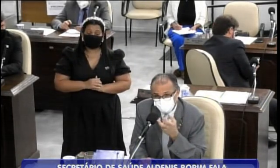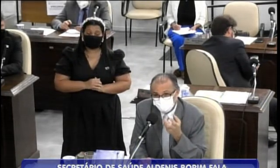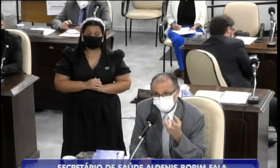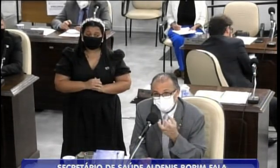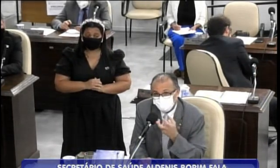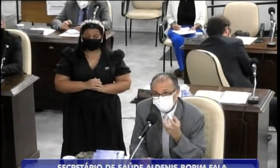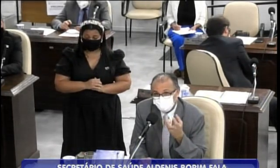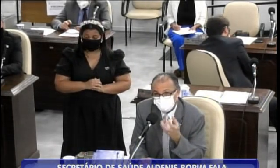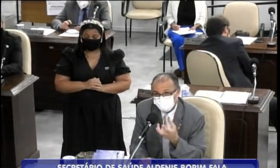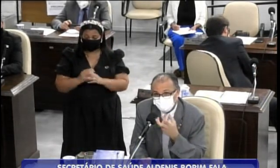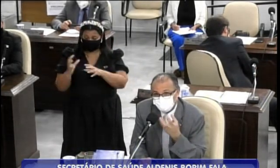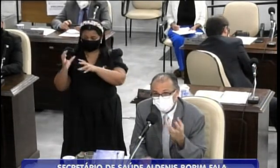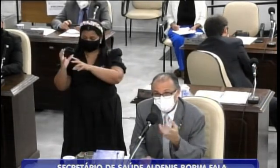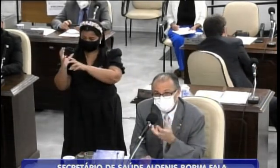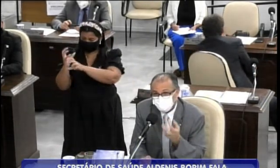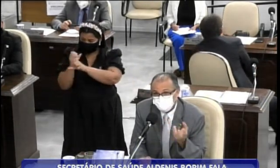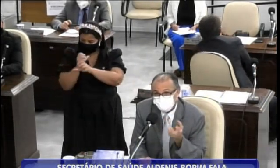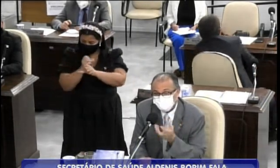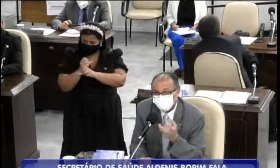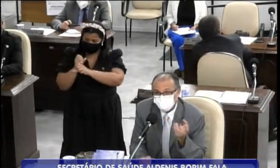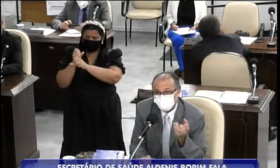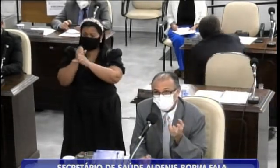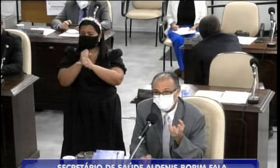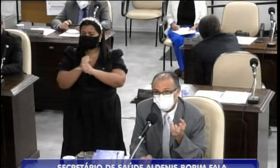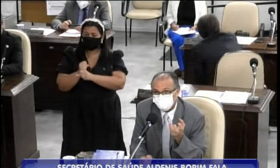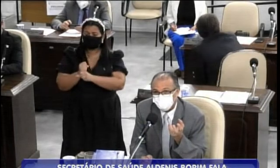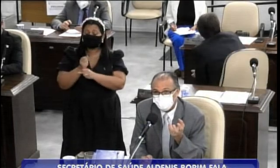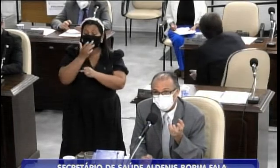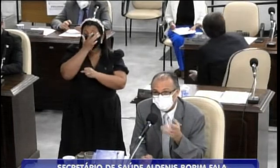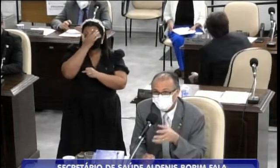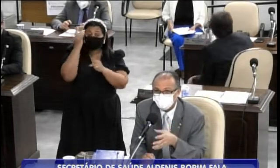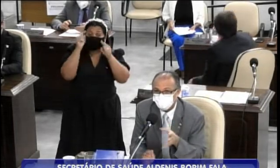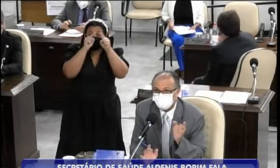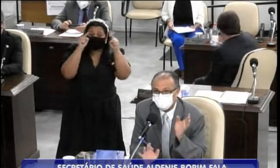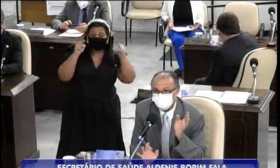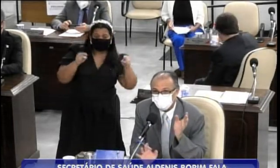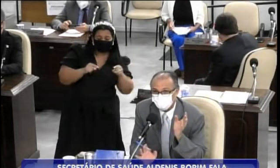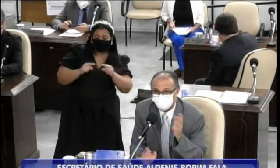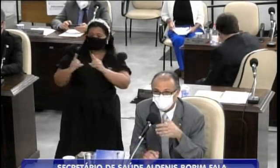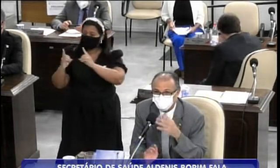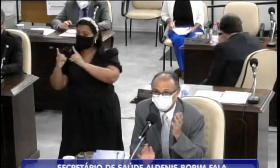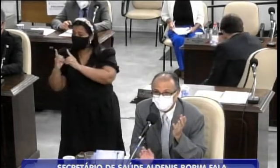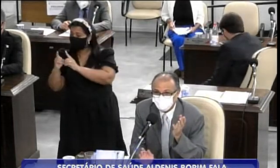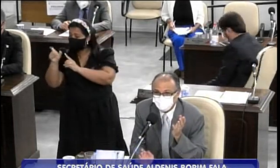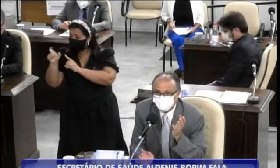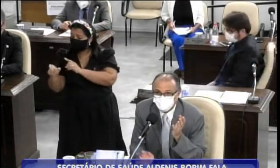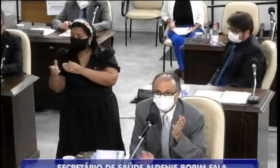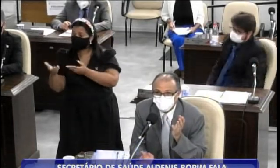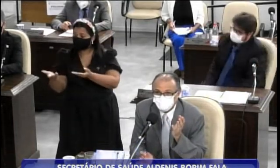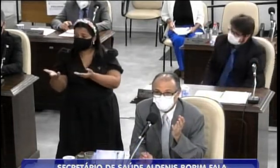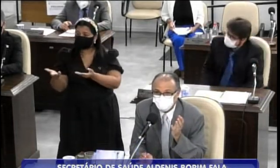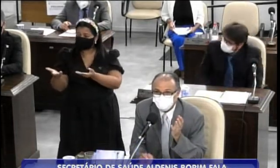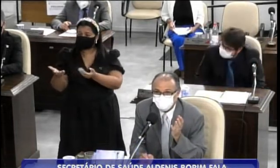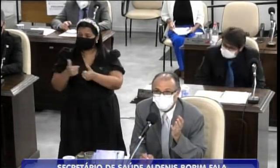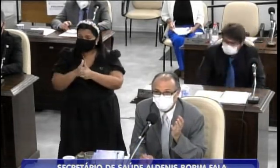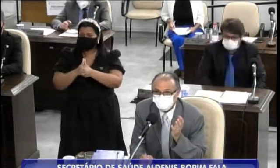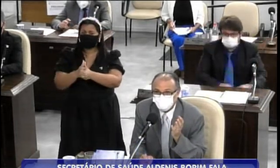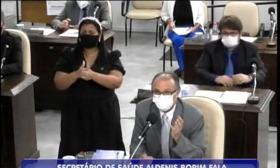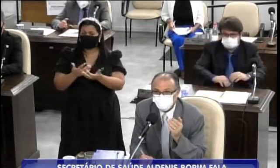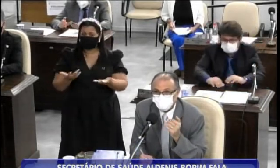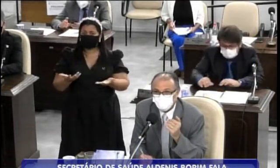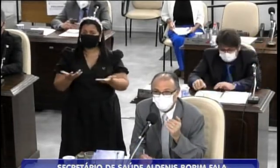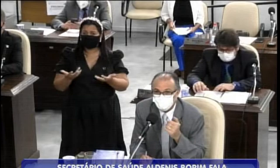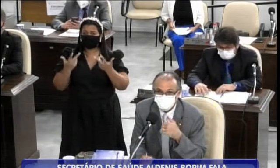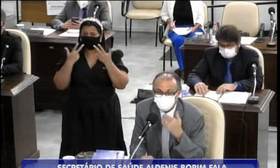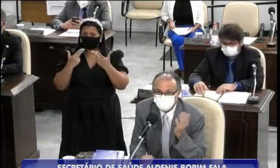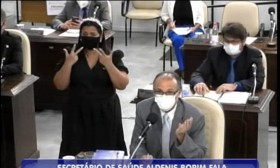a conta aí, né, a matemática de funcionários, pacientes, ele deve seguir um padrão... Né? É um padrão.